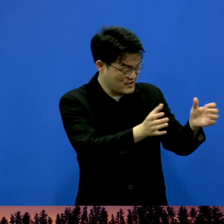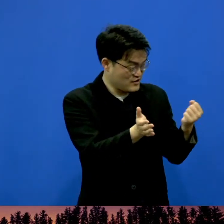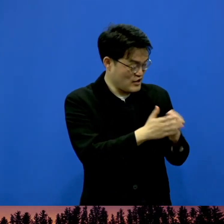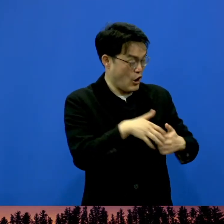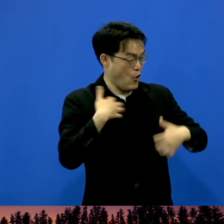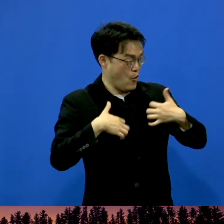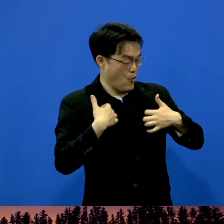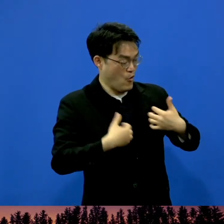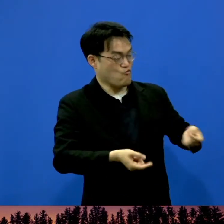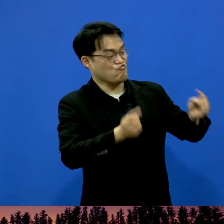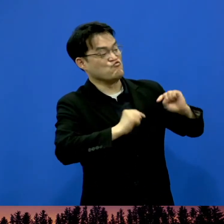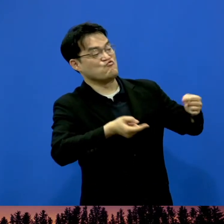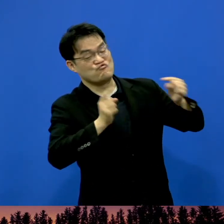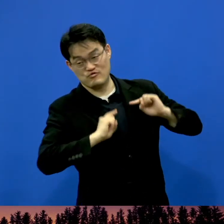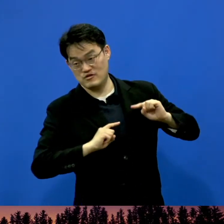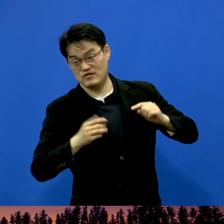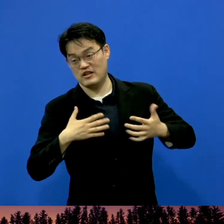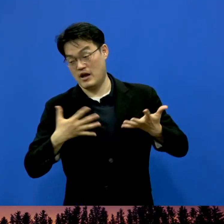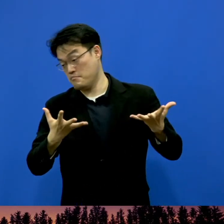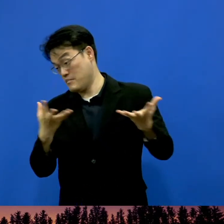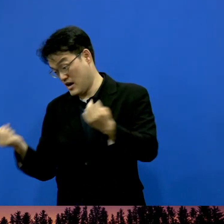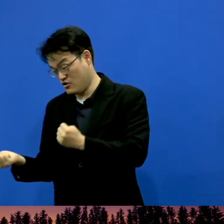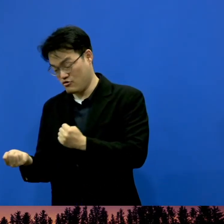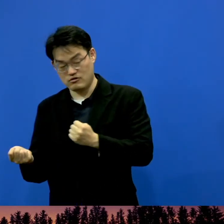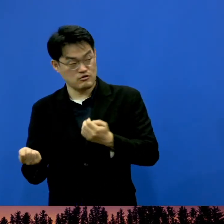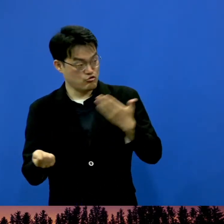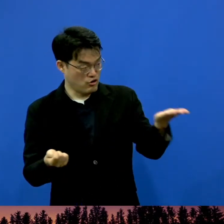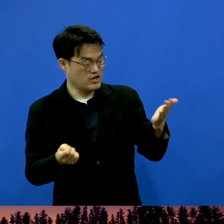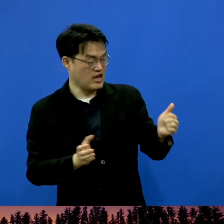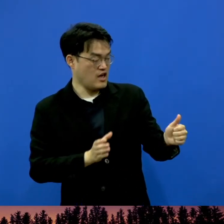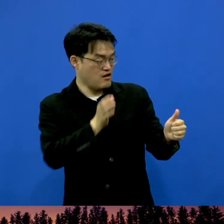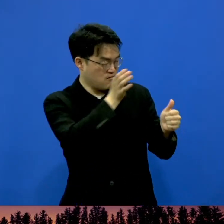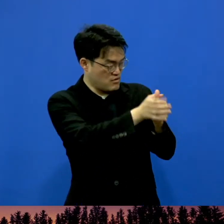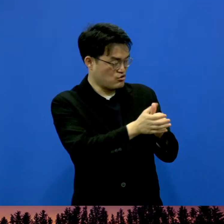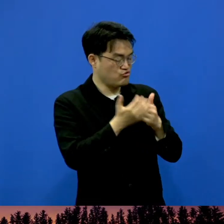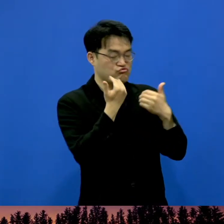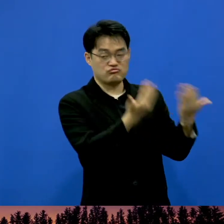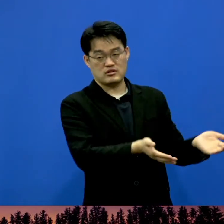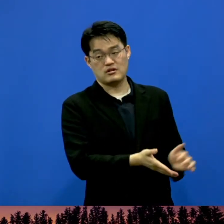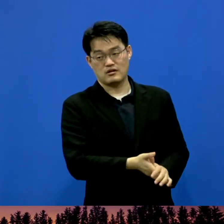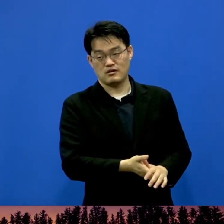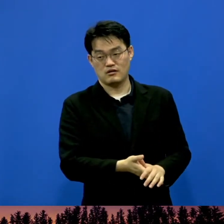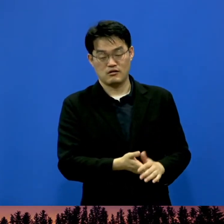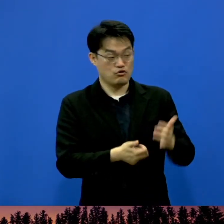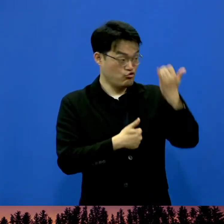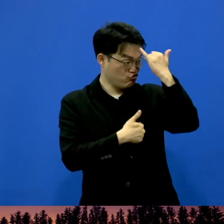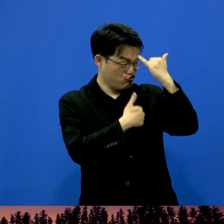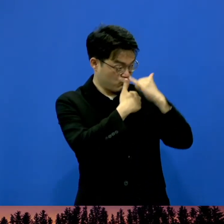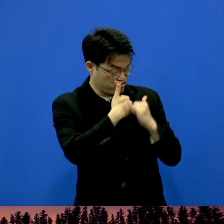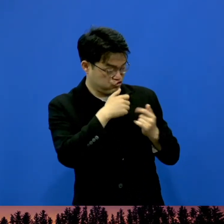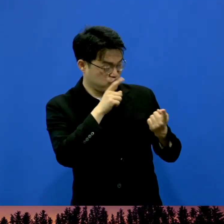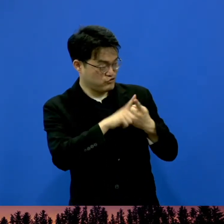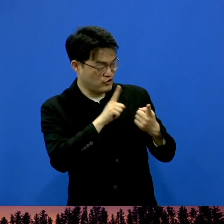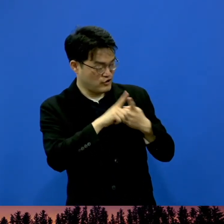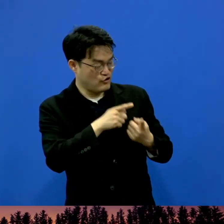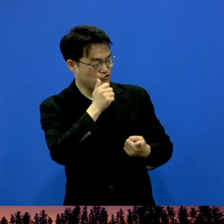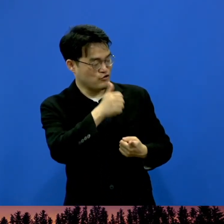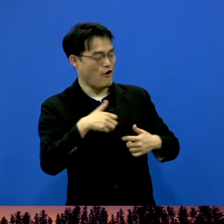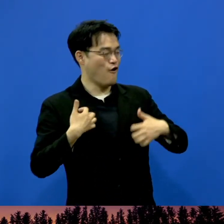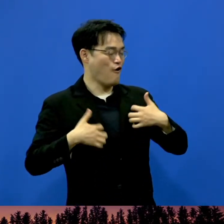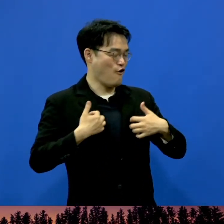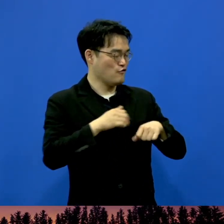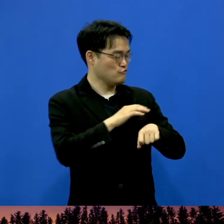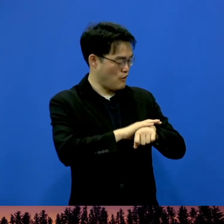참여할지다. 내가 많은 것을 내게 맡기리니. 이 충성에 대한 주인의 화답은 풍성하죠. 주인은